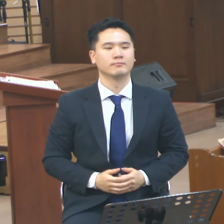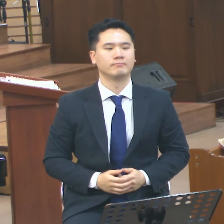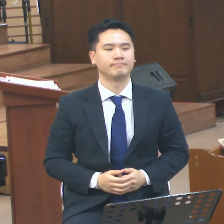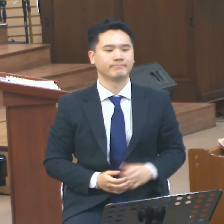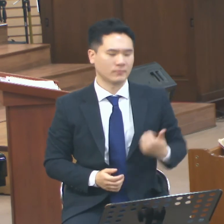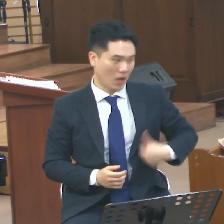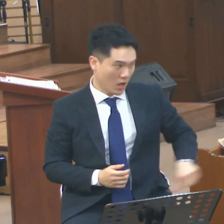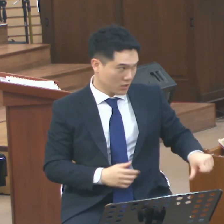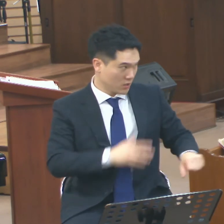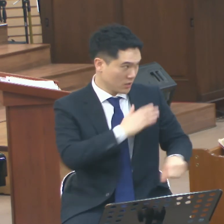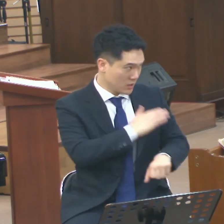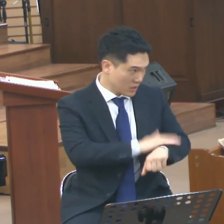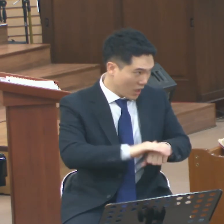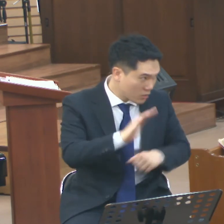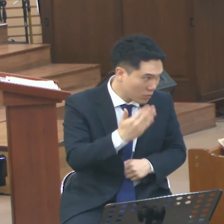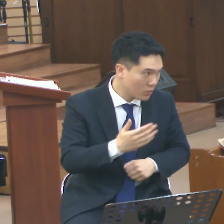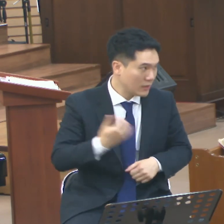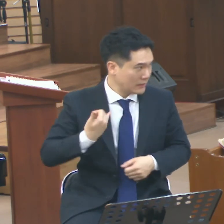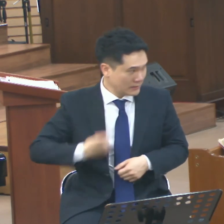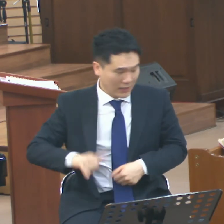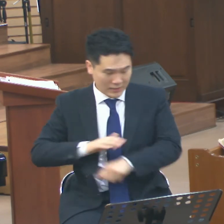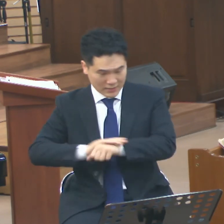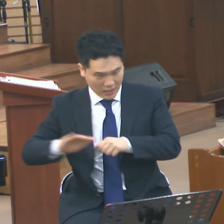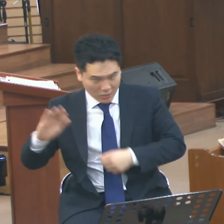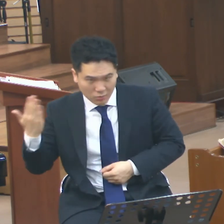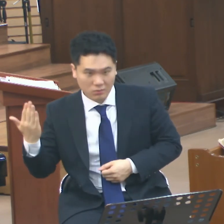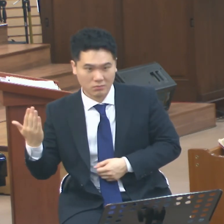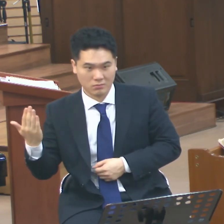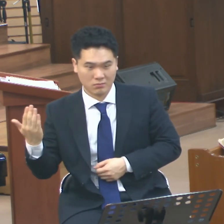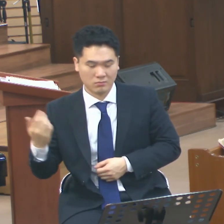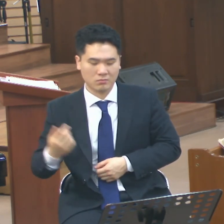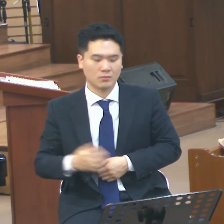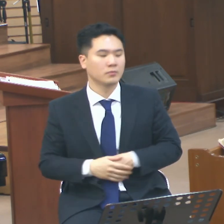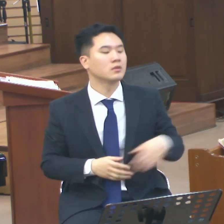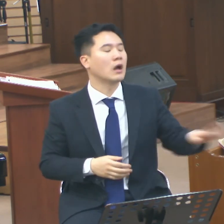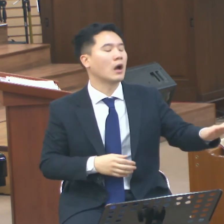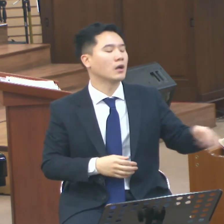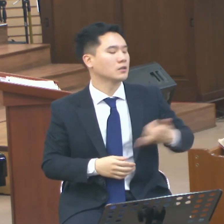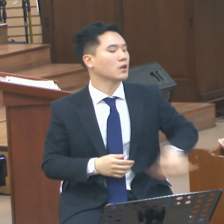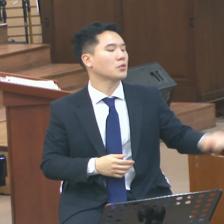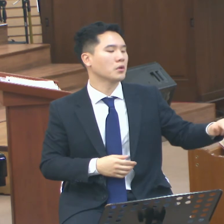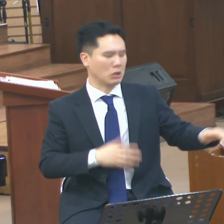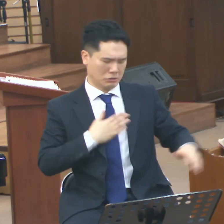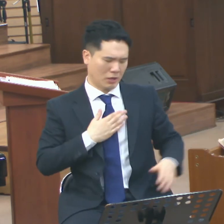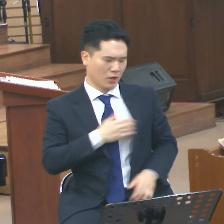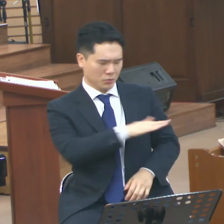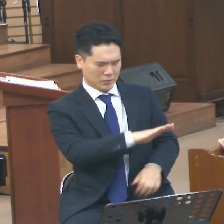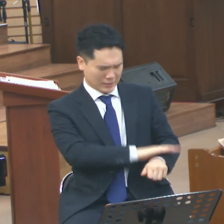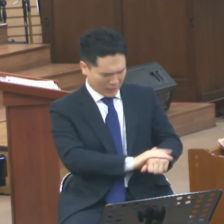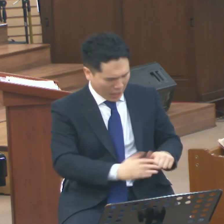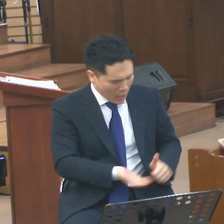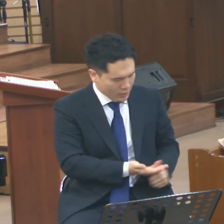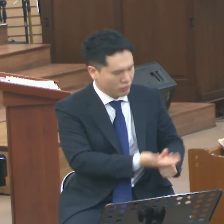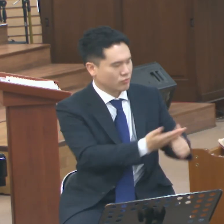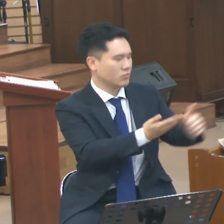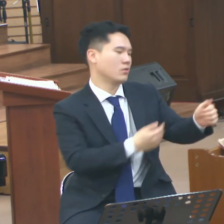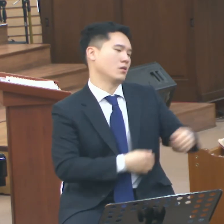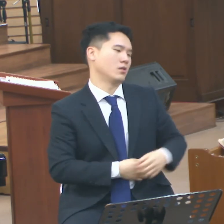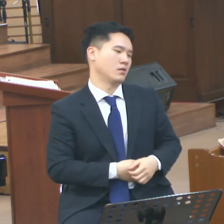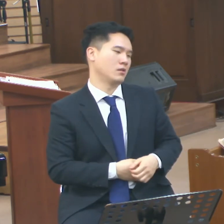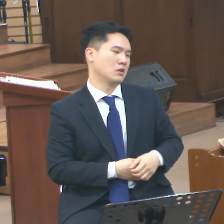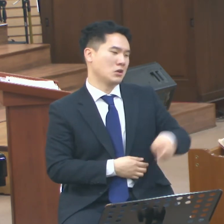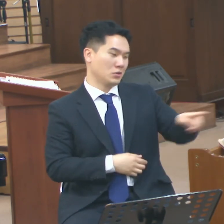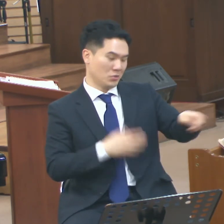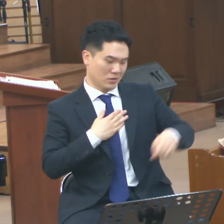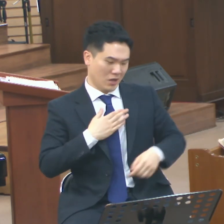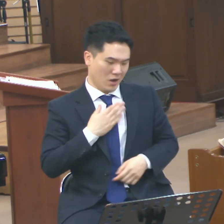아들이 잘 되고 딸이 잘 됐어요. 그런데 아들에게 내가 너희 잘 키운 거야. 내가 그때 구몬 수학 그때 너 잘 해가지고 네가